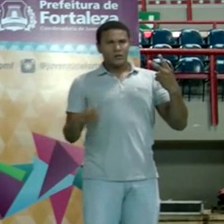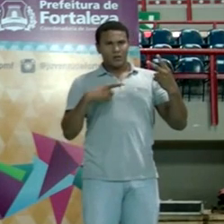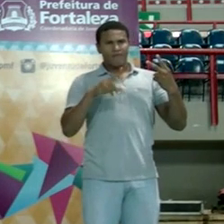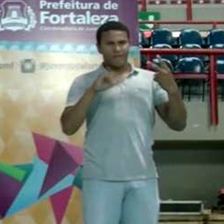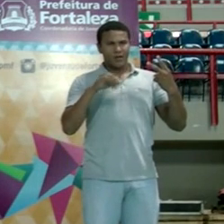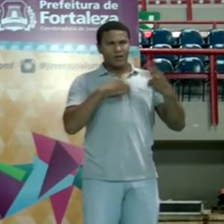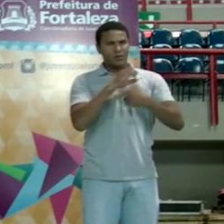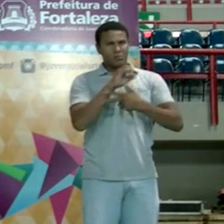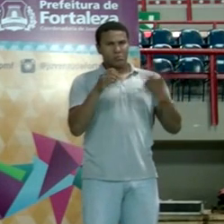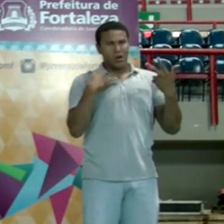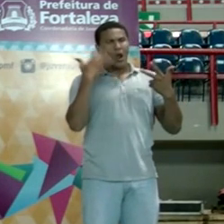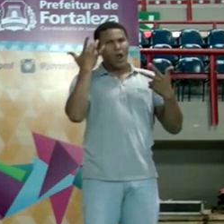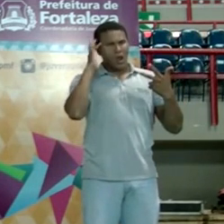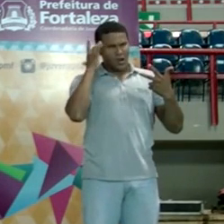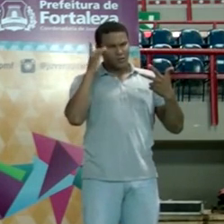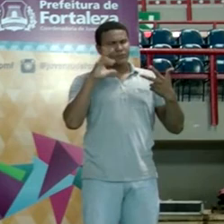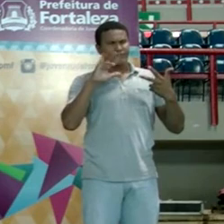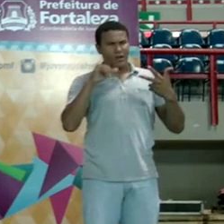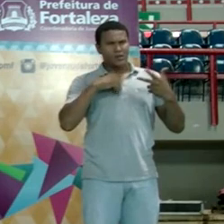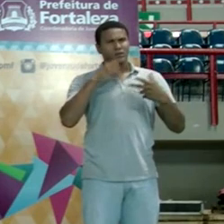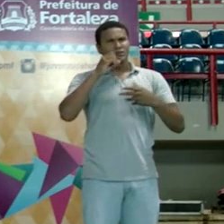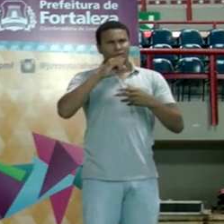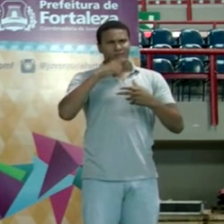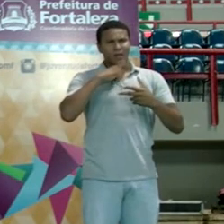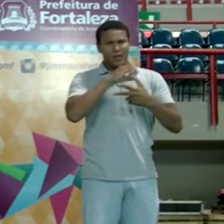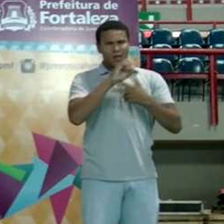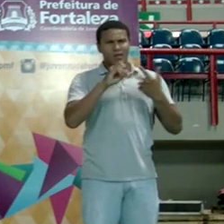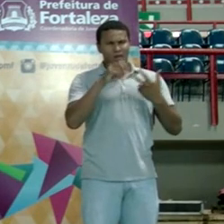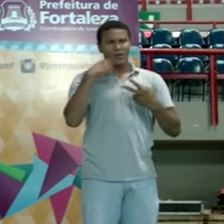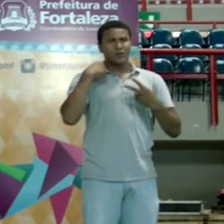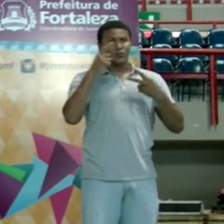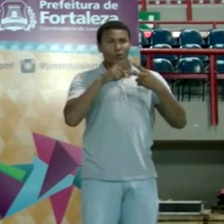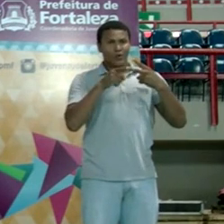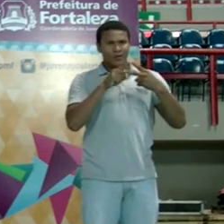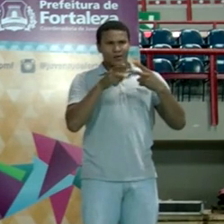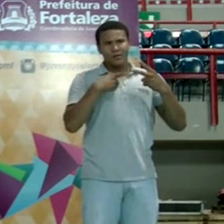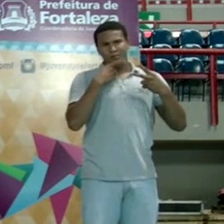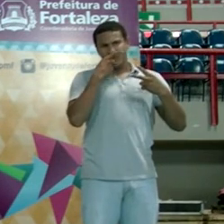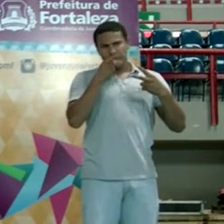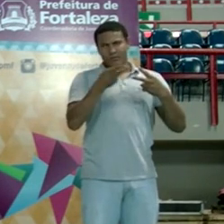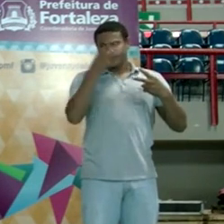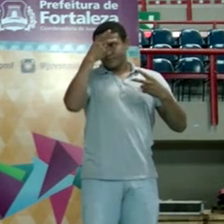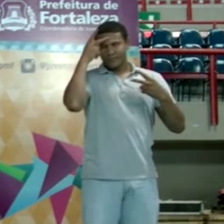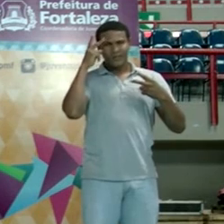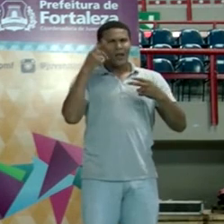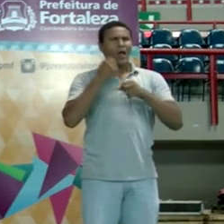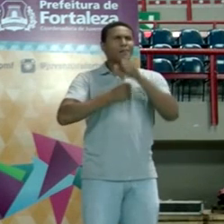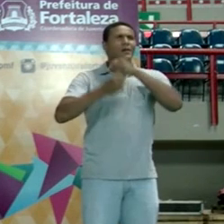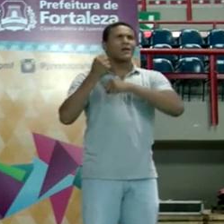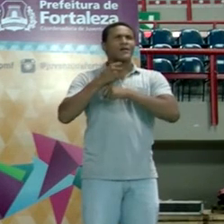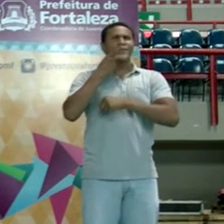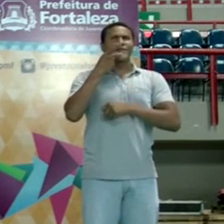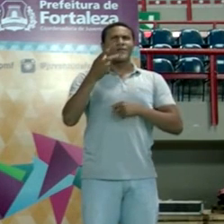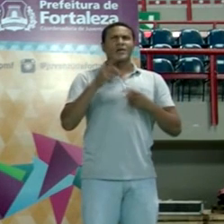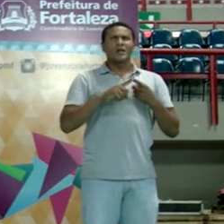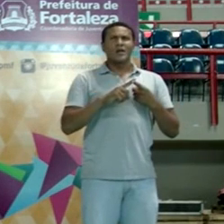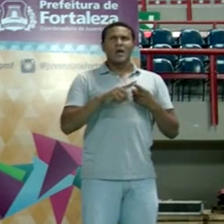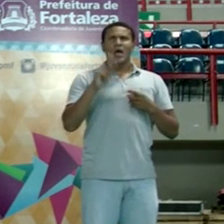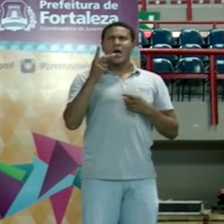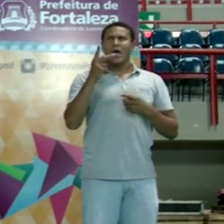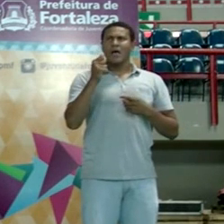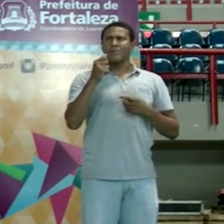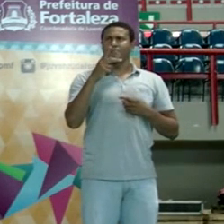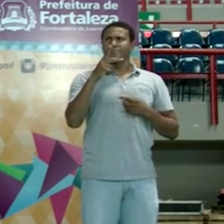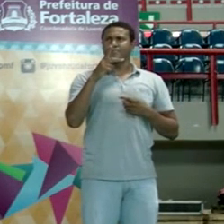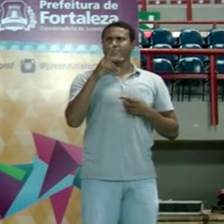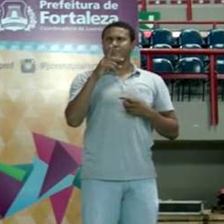sendo cobrado esse ano, afinal de contas, porque ano passado a gente estava falando aqui na escola de Frankfurt, a gente falou sobre Habermas. Eu